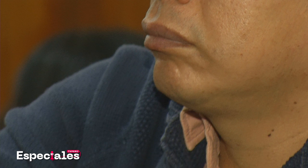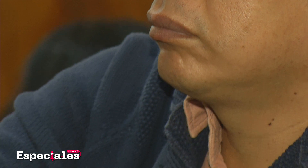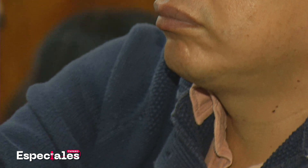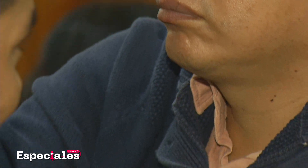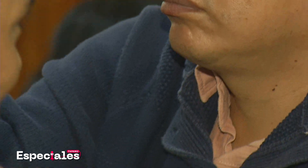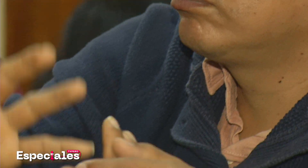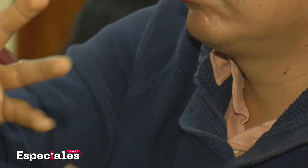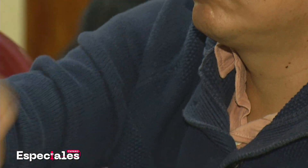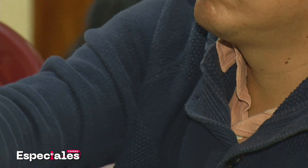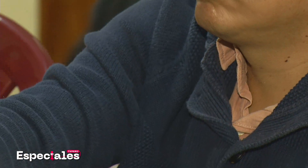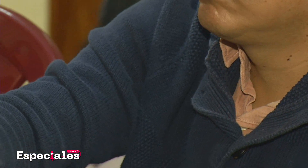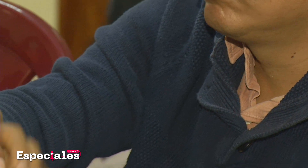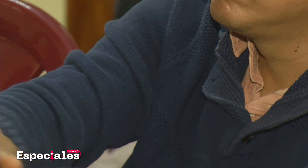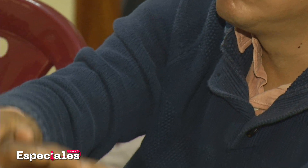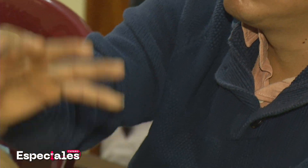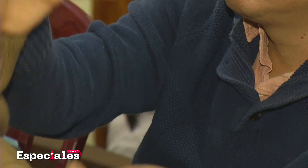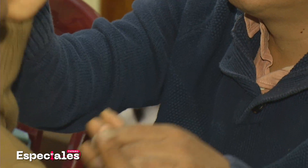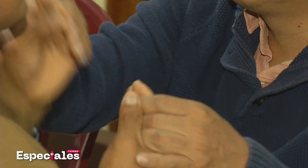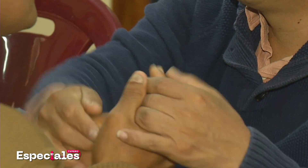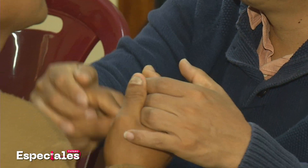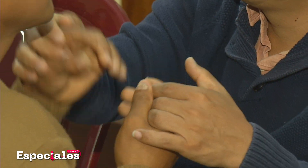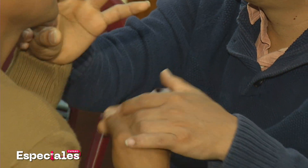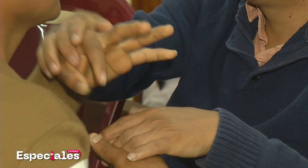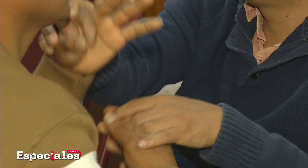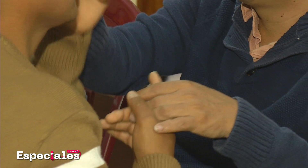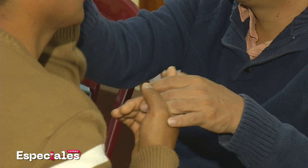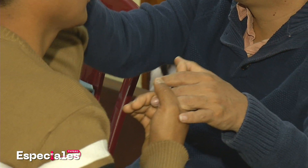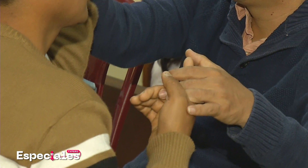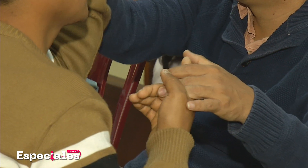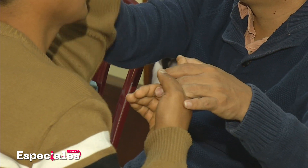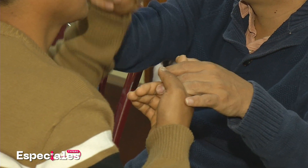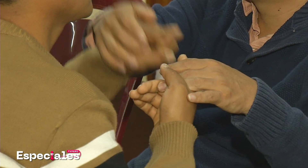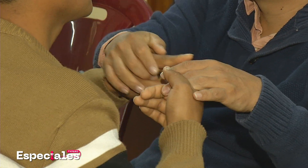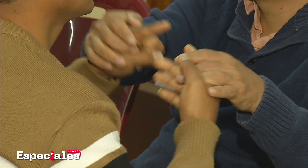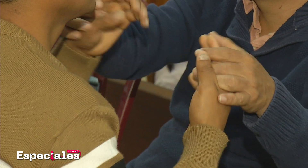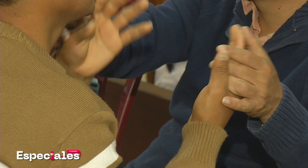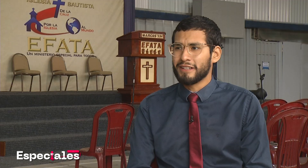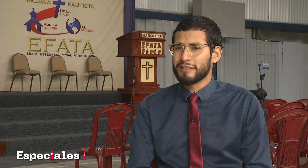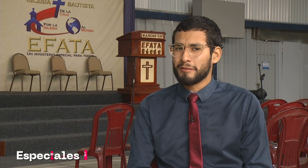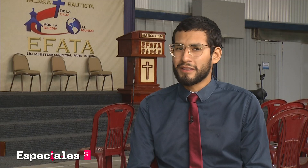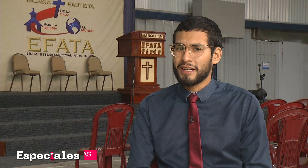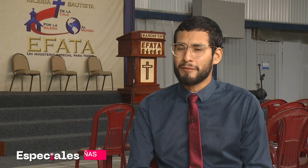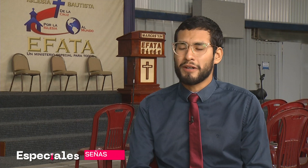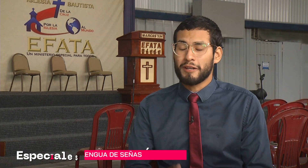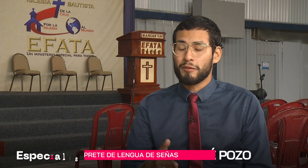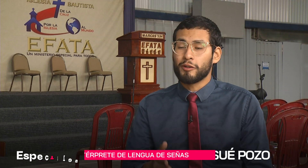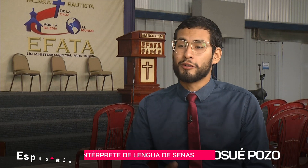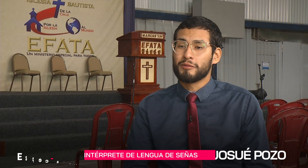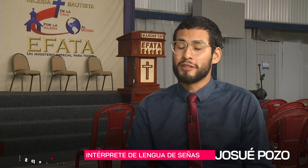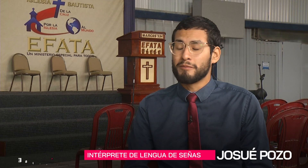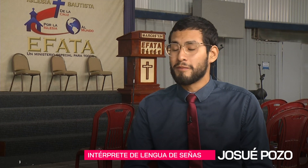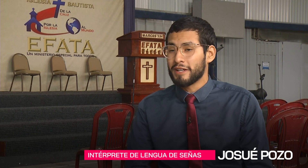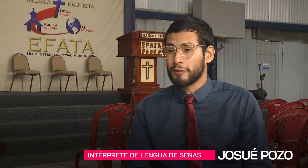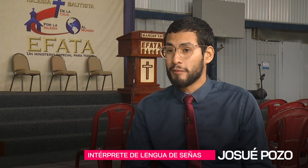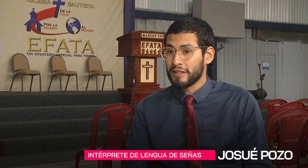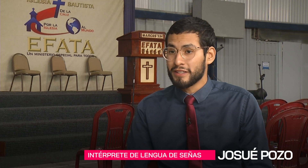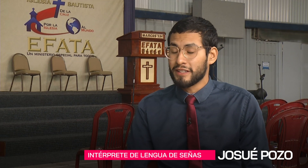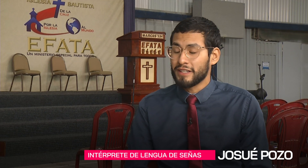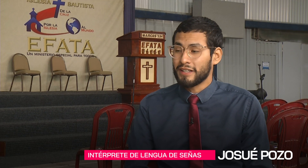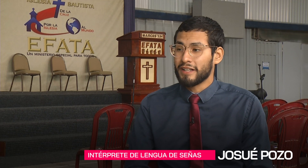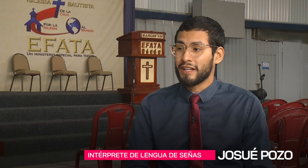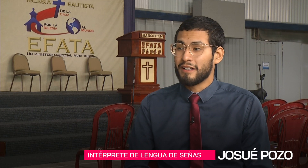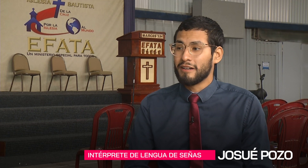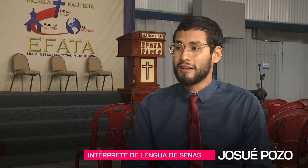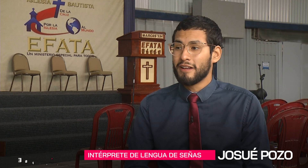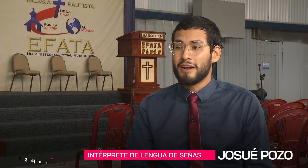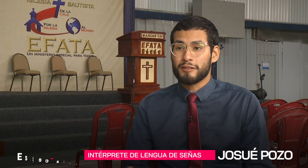Comenzando desde que mis padres son sordos, yo aprendí la lengua de señas como de manera nativa. Tenía que interpretar, por ejemplo, cuando mi padre o madre